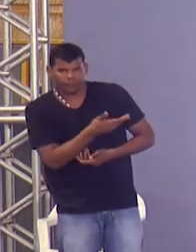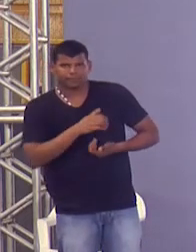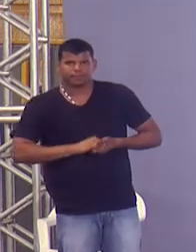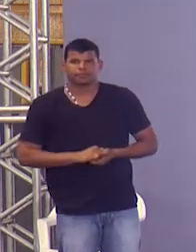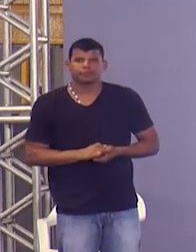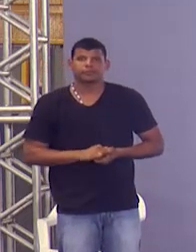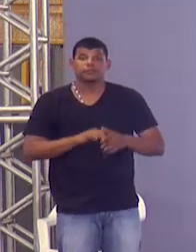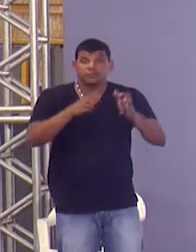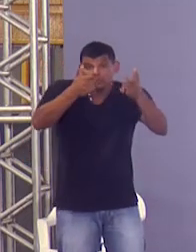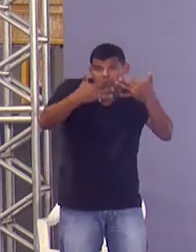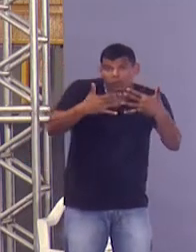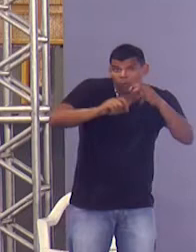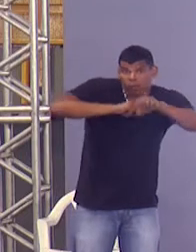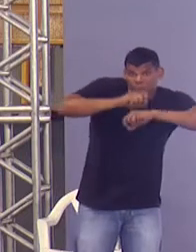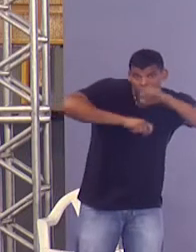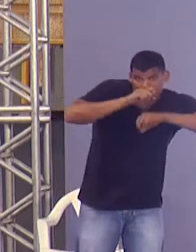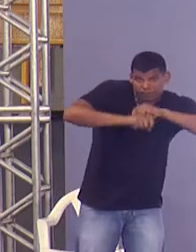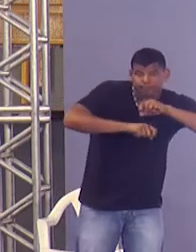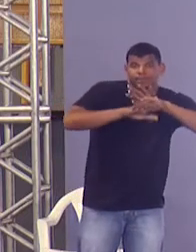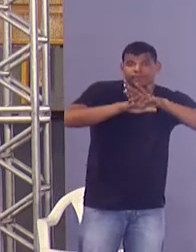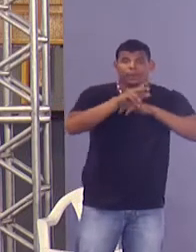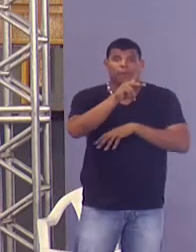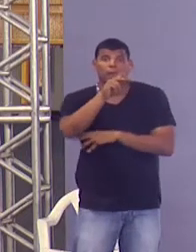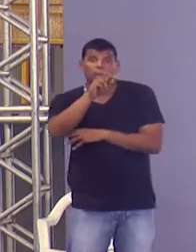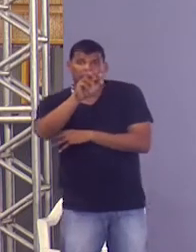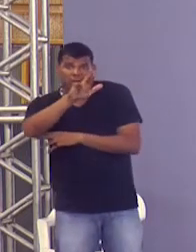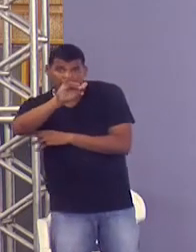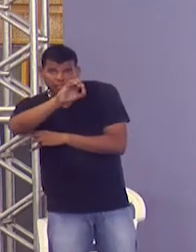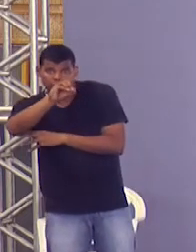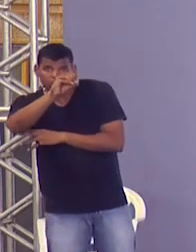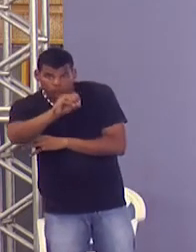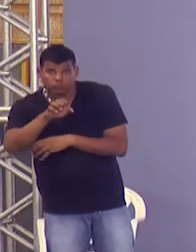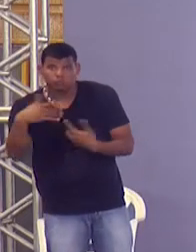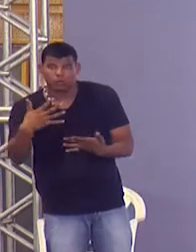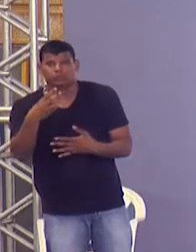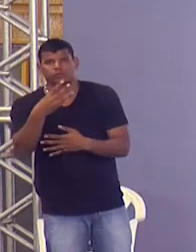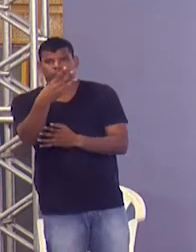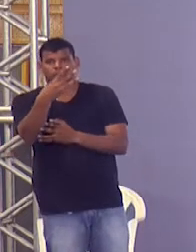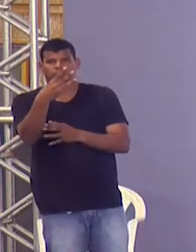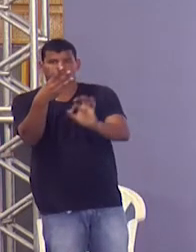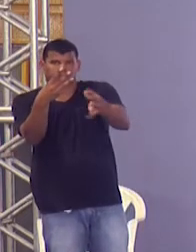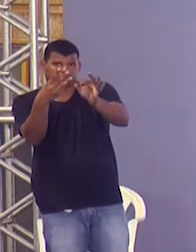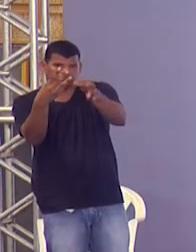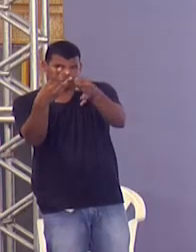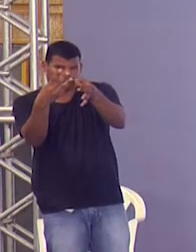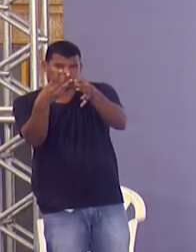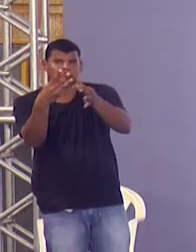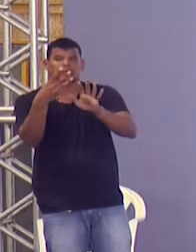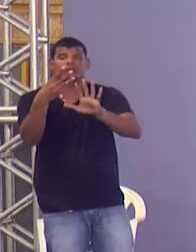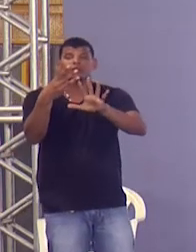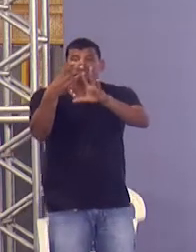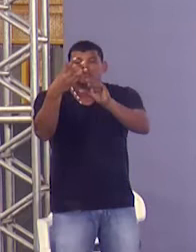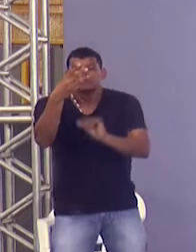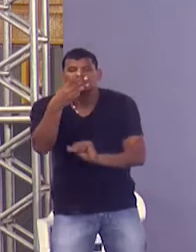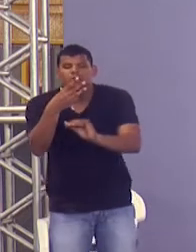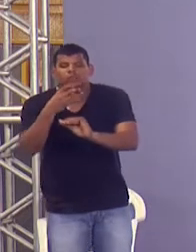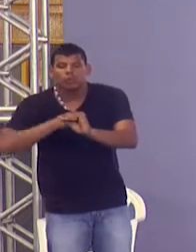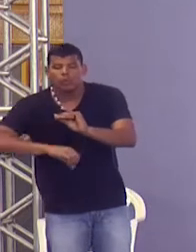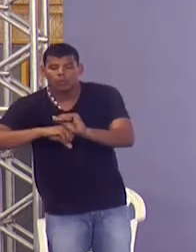Como o período dessa dízima é o 3, só é um algarismo, então eu só vou botar um 9.